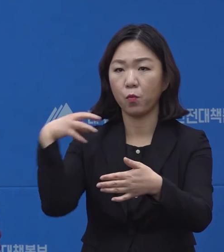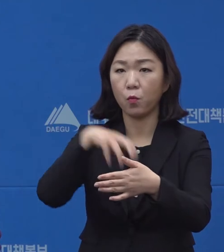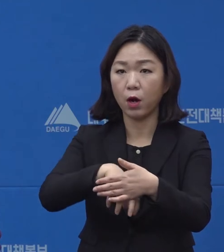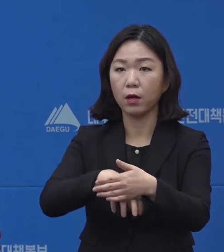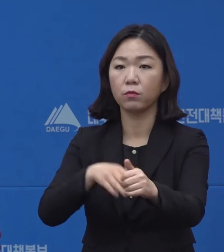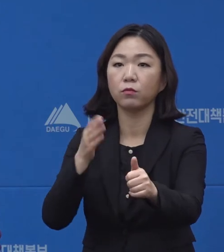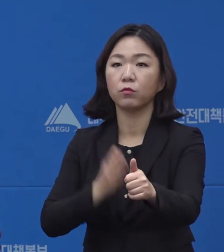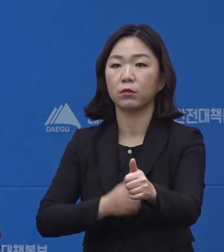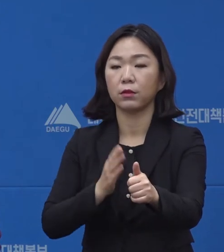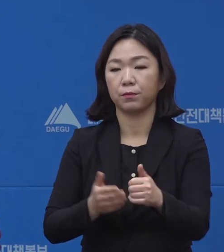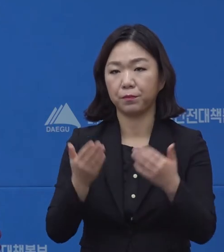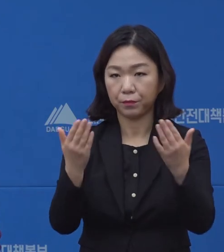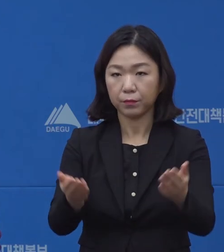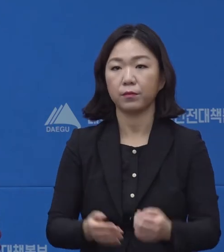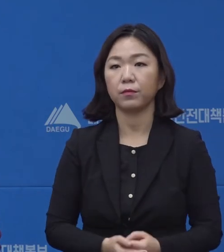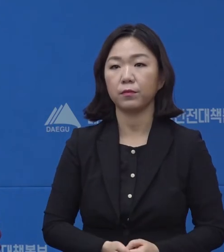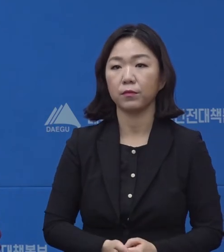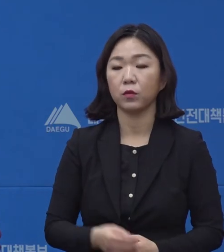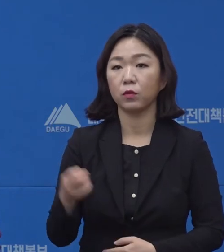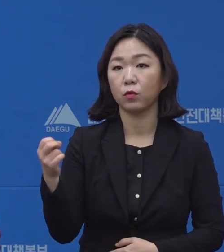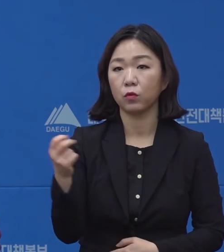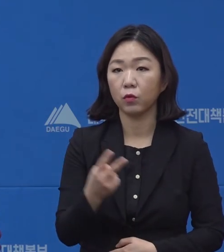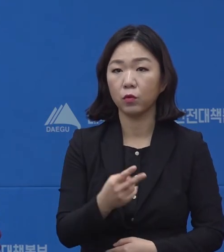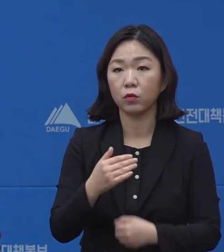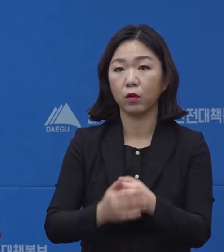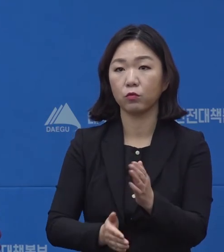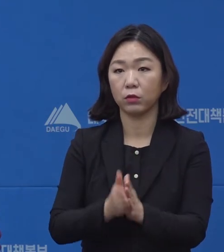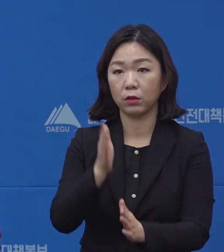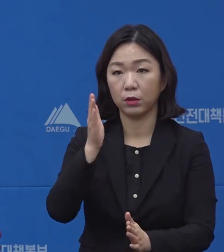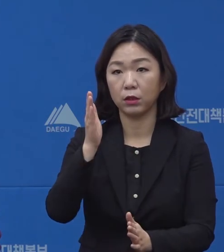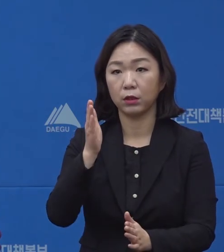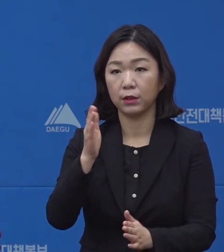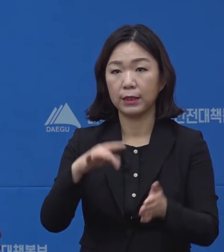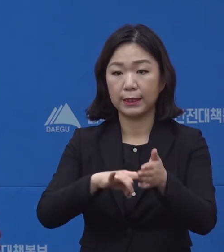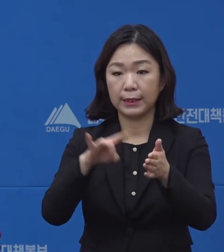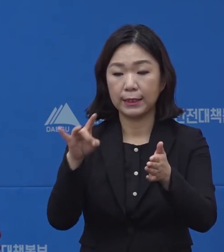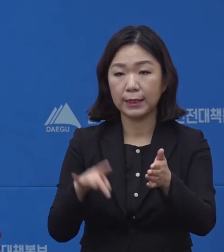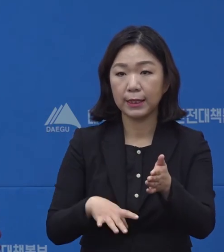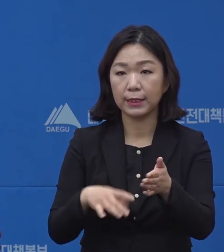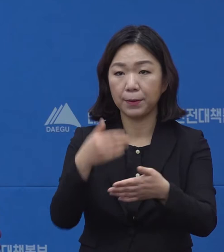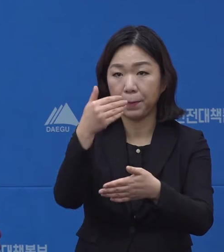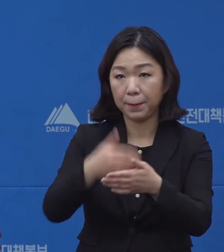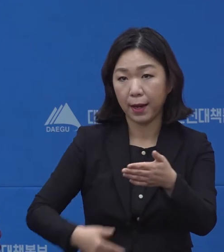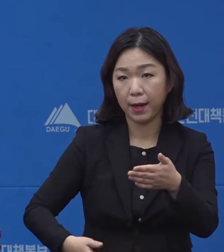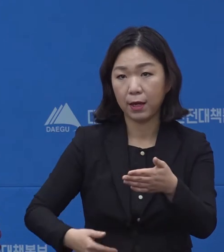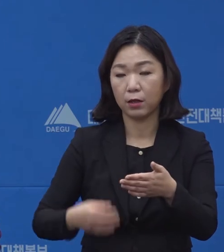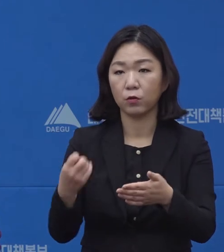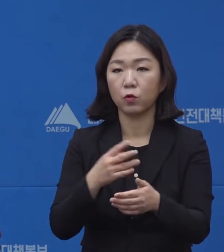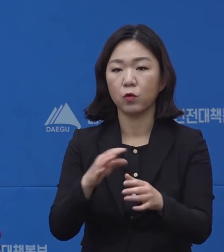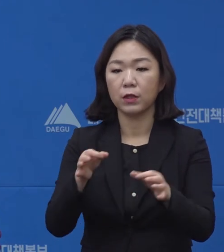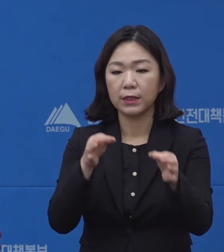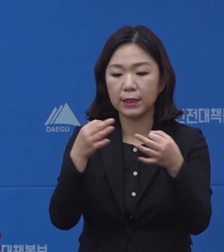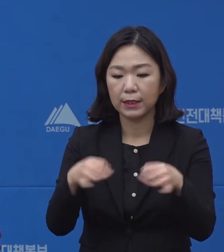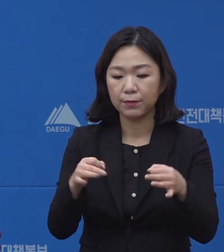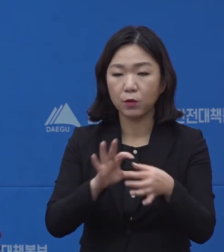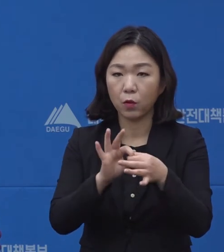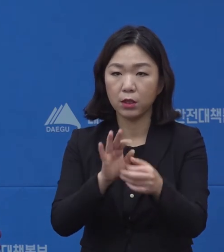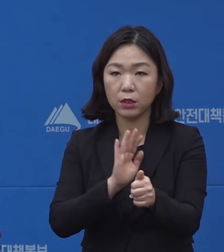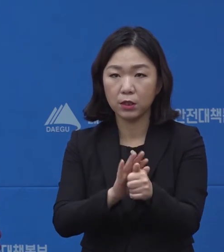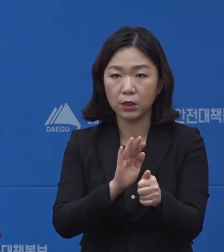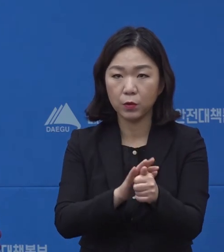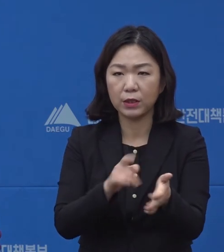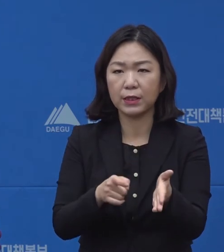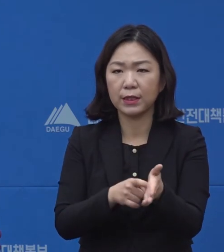간곡히 부탁드립니다. 아울러 대구시는 세제 감면, 금융 지원, 긴급 해상